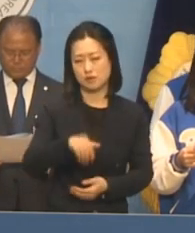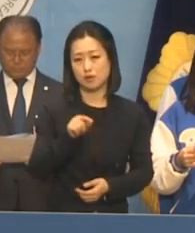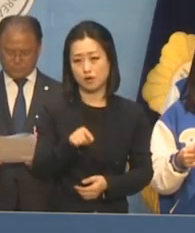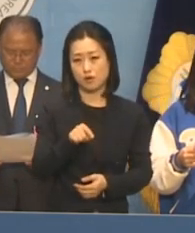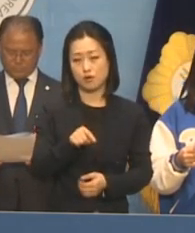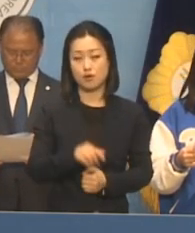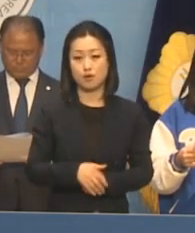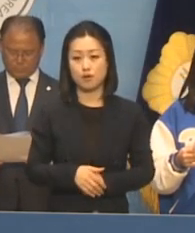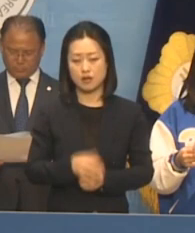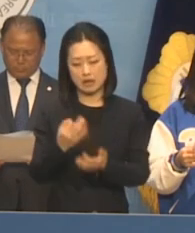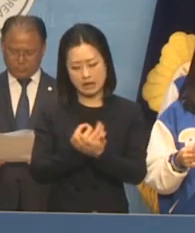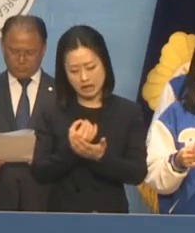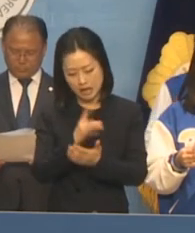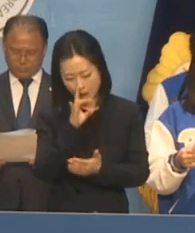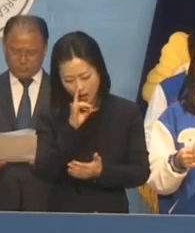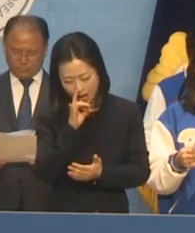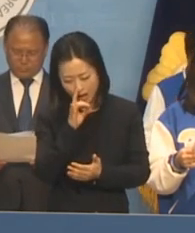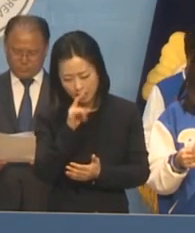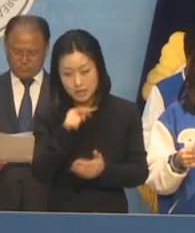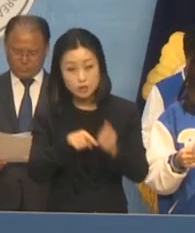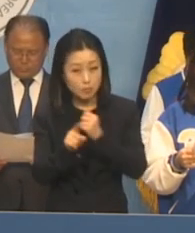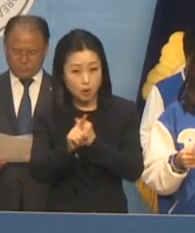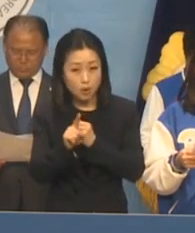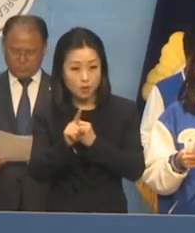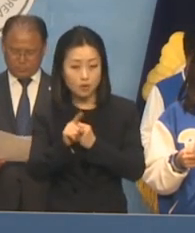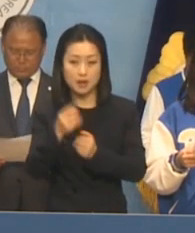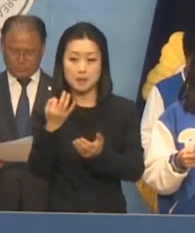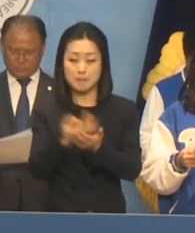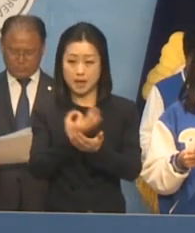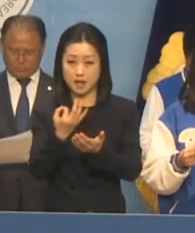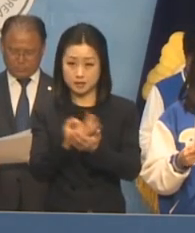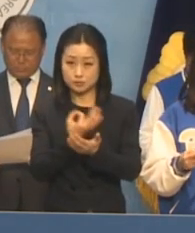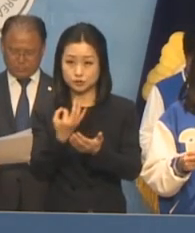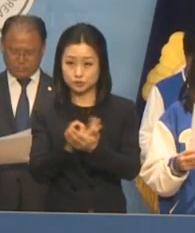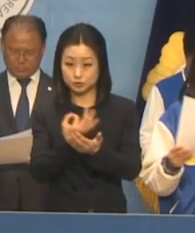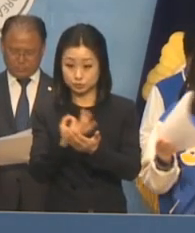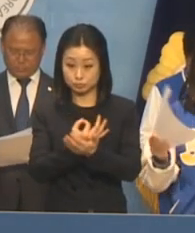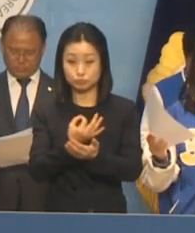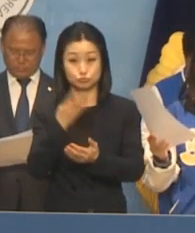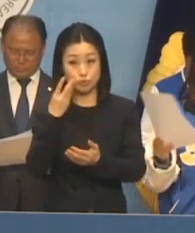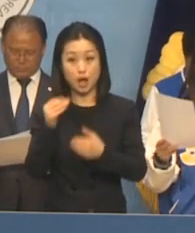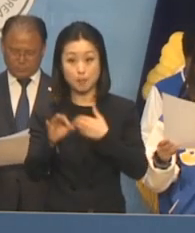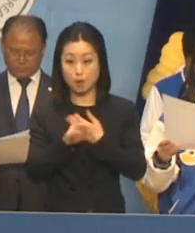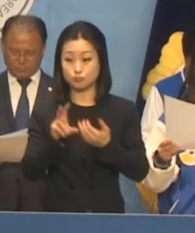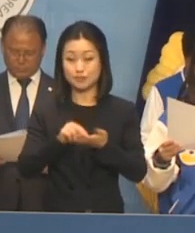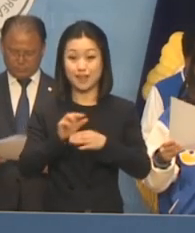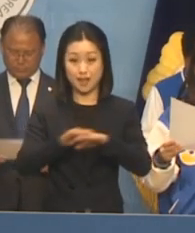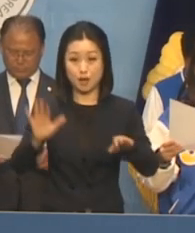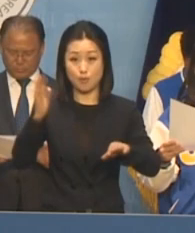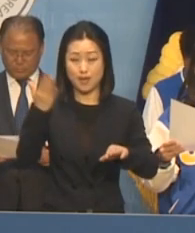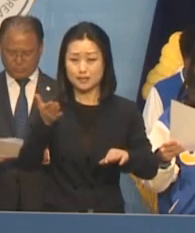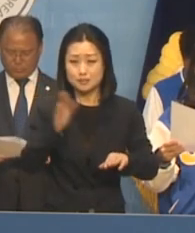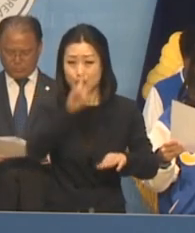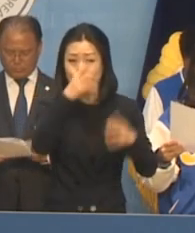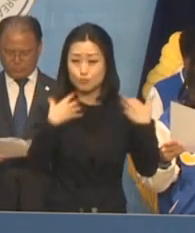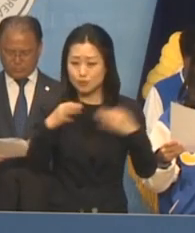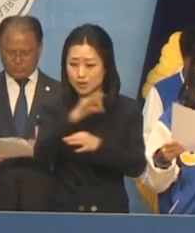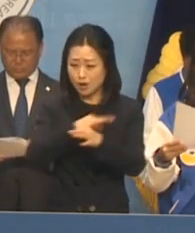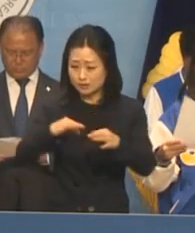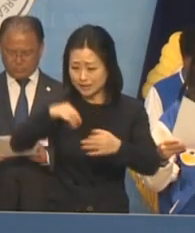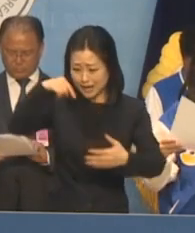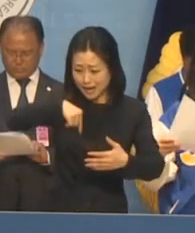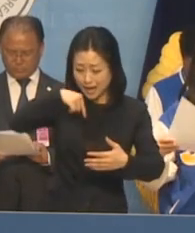소상공인이 겪고 있는 문제의 상당 부분은 매출 회복으로 극복할 수 있습니다 하지만 현 정부의 내수 활성화